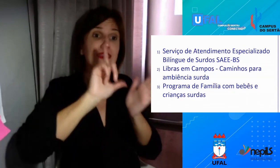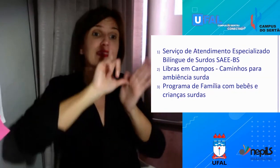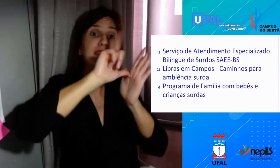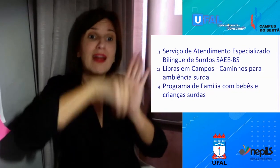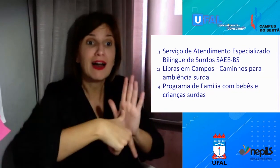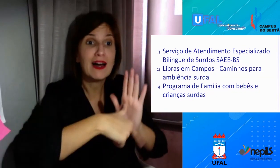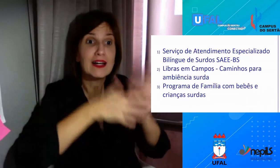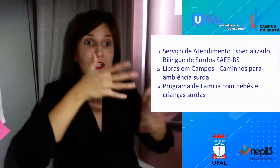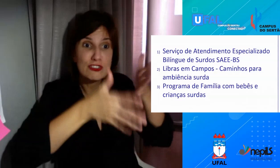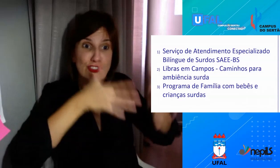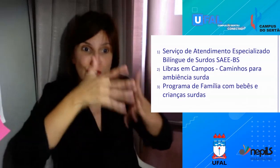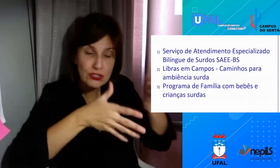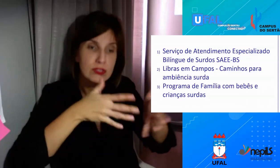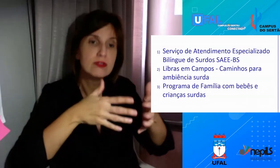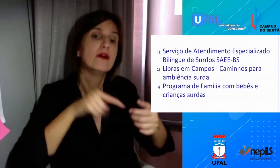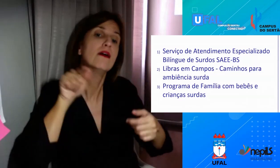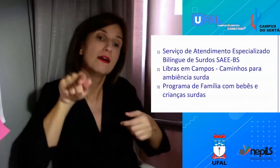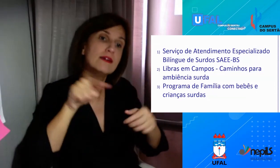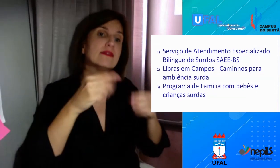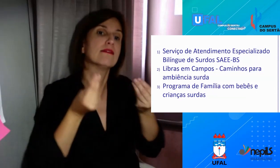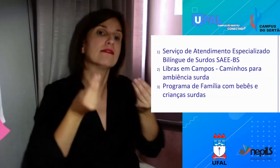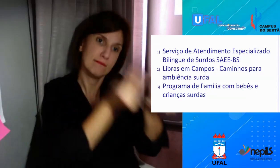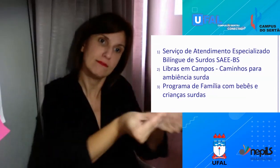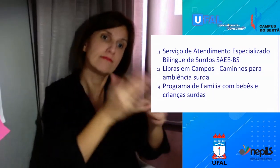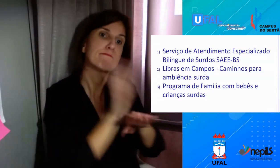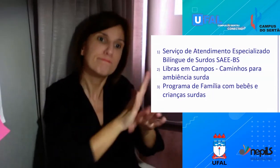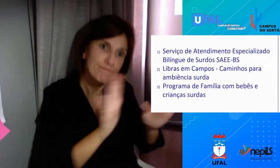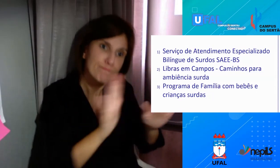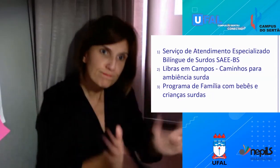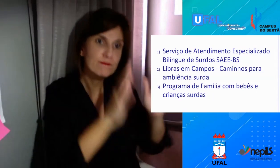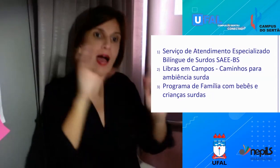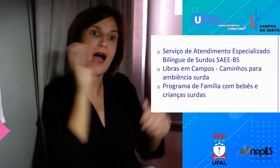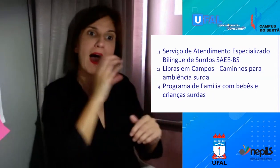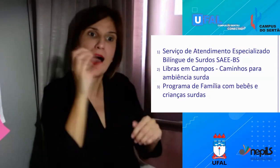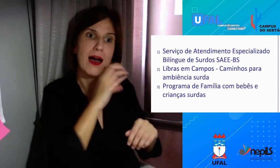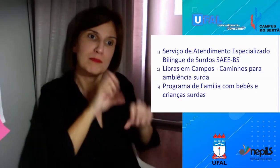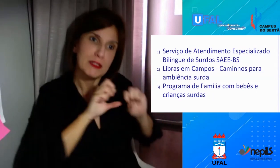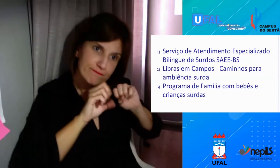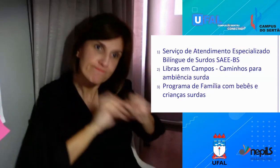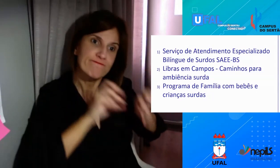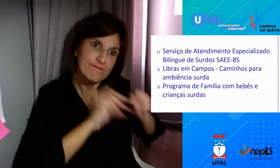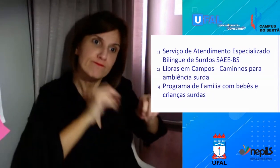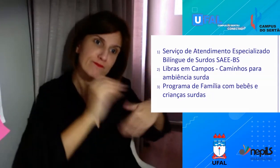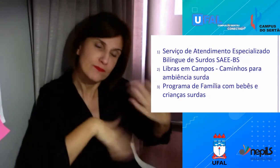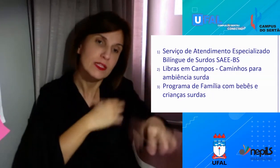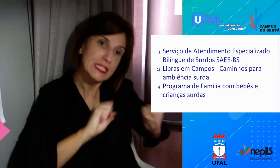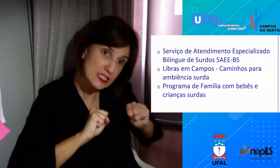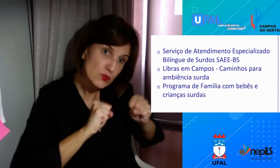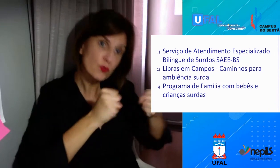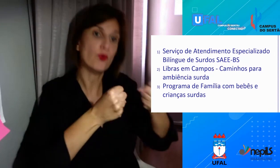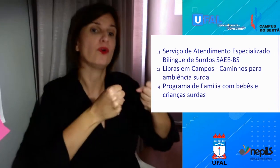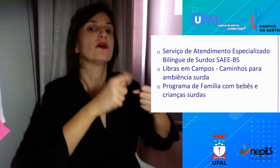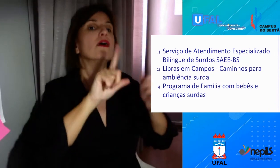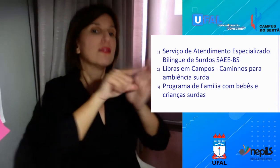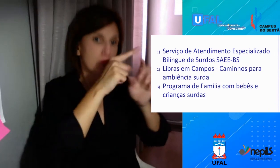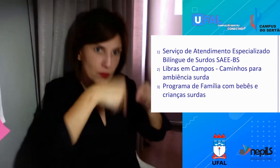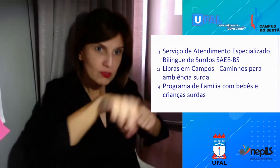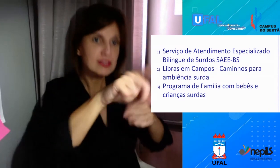para pessoas surdas que tiveram aquisição tardia, dificuldades de aprendizagem da língua de sinais, então que